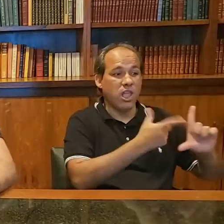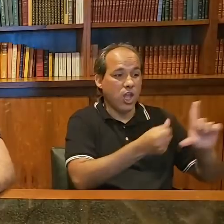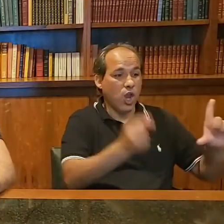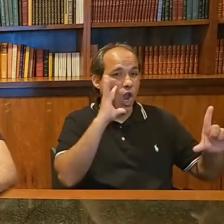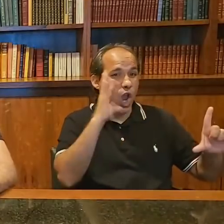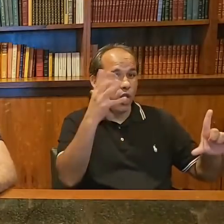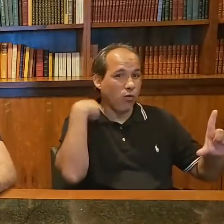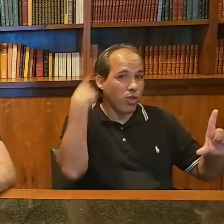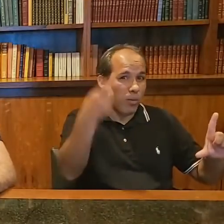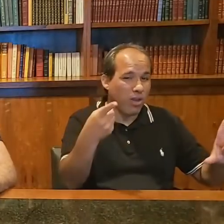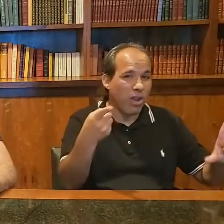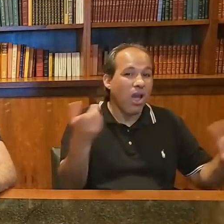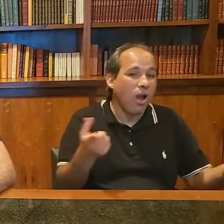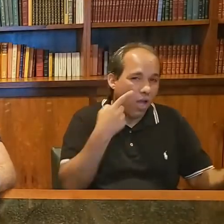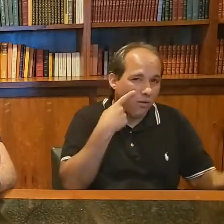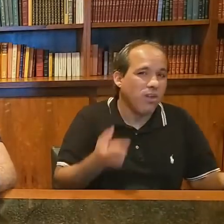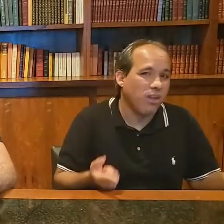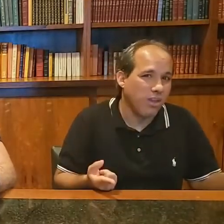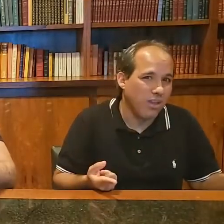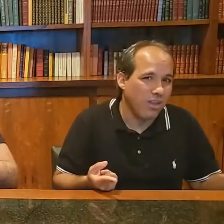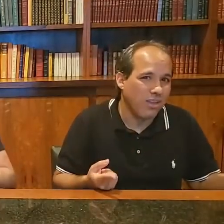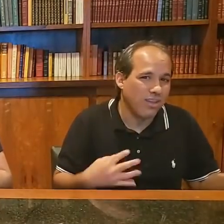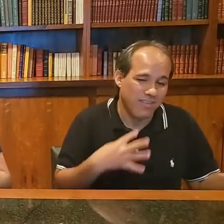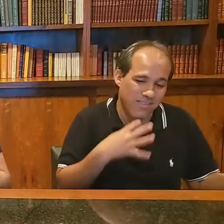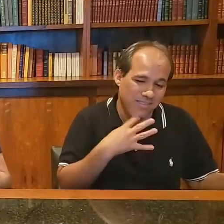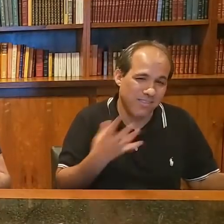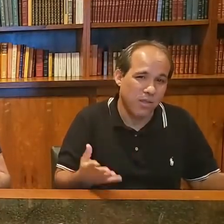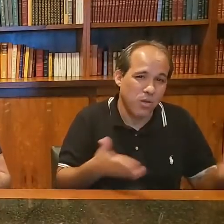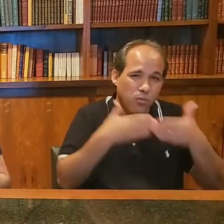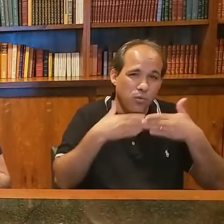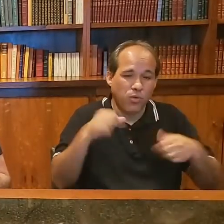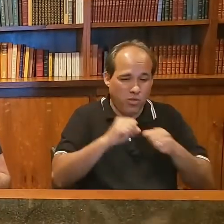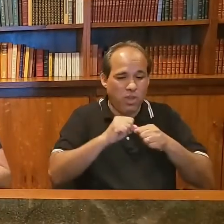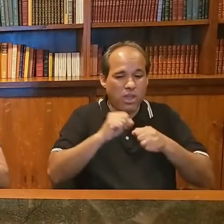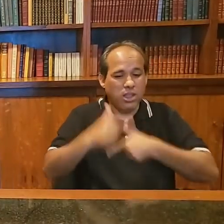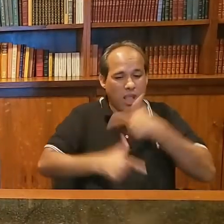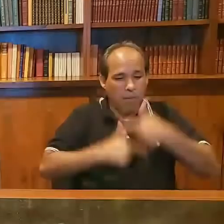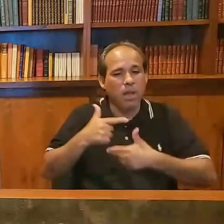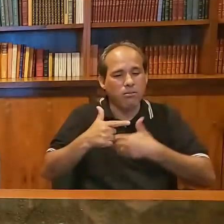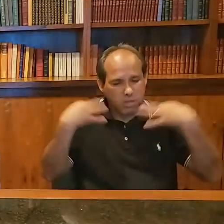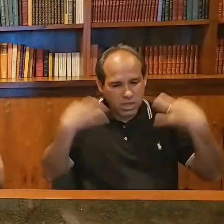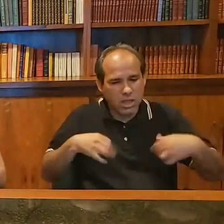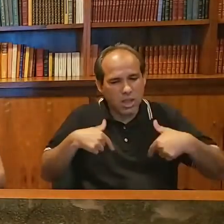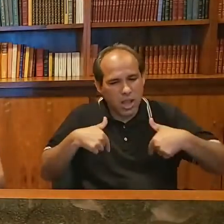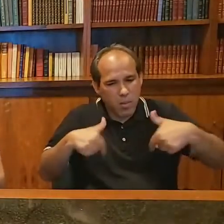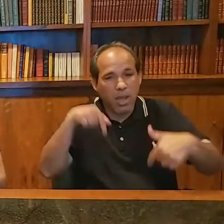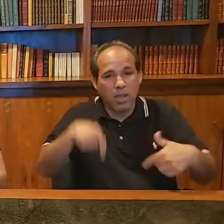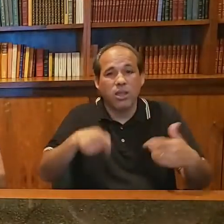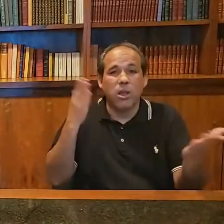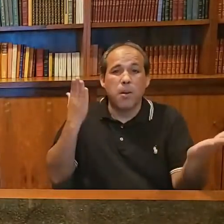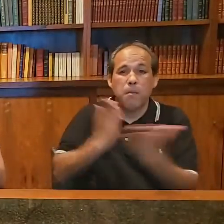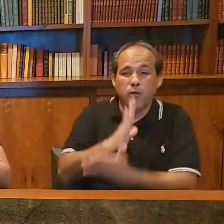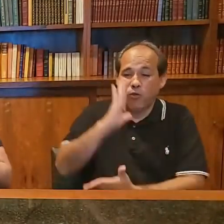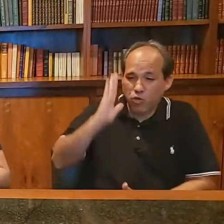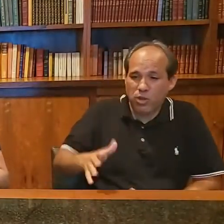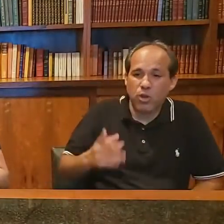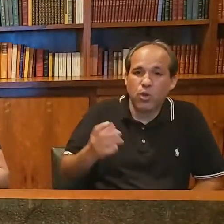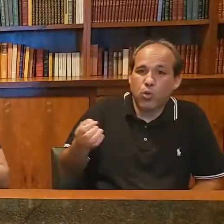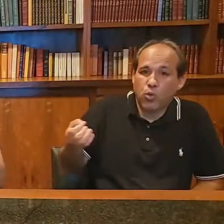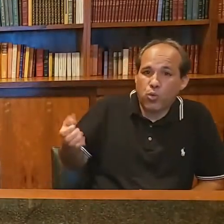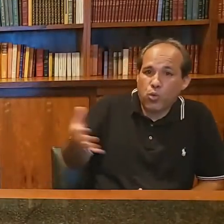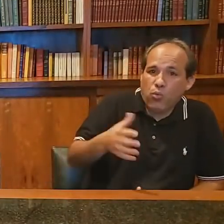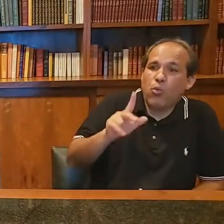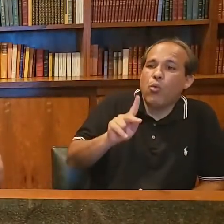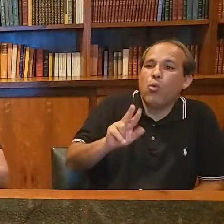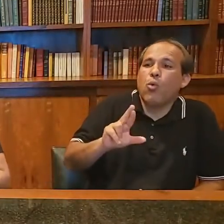depois, estão vendo agora. Agora, por favor, nós estamos fazendo a nossa parte. Como nós aprovamos aqui o novo PRONAMP, que